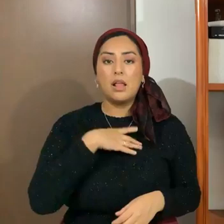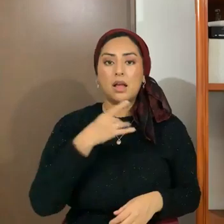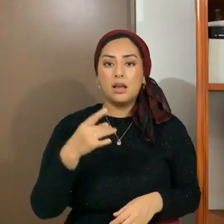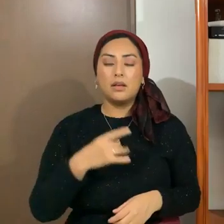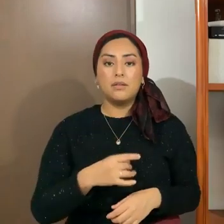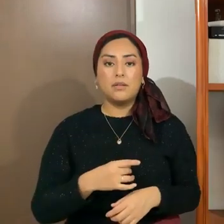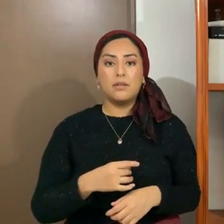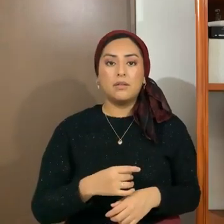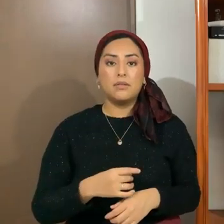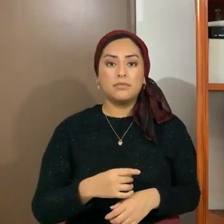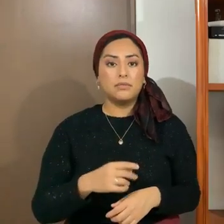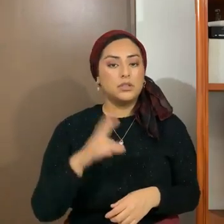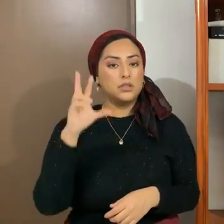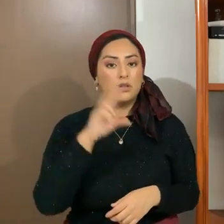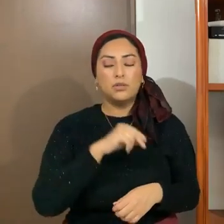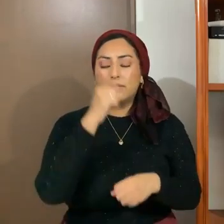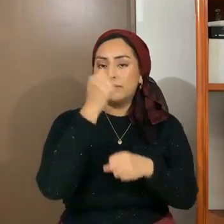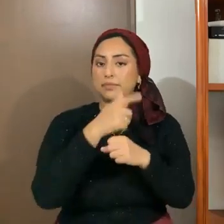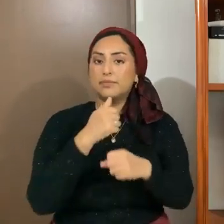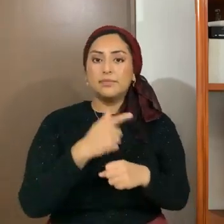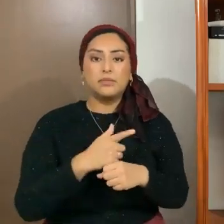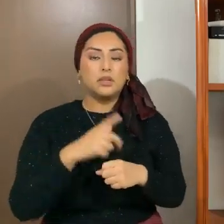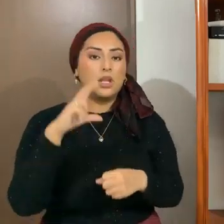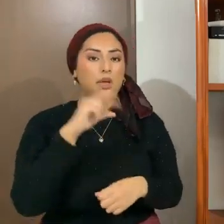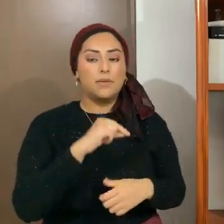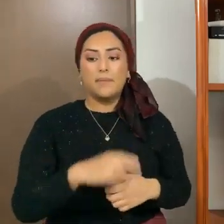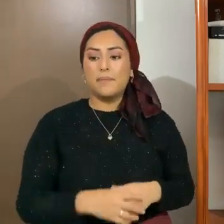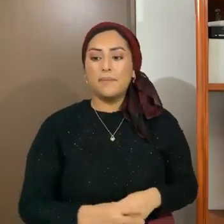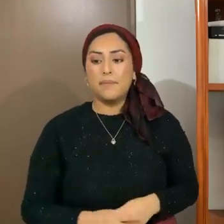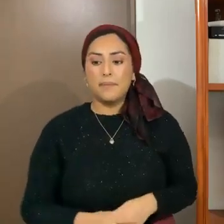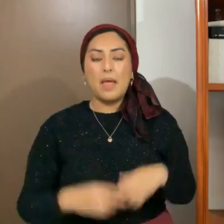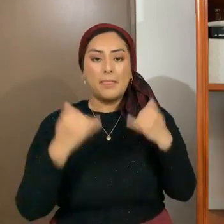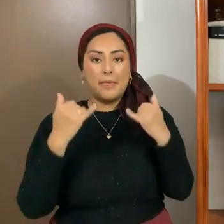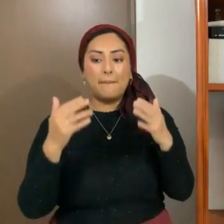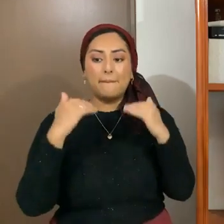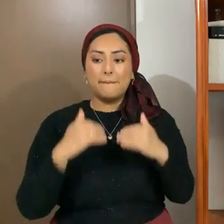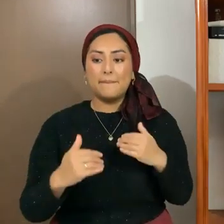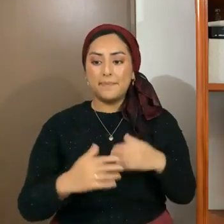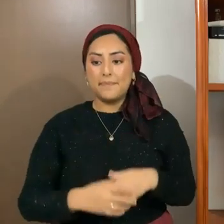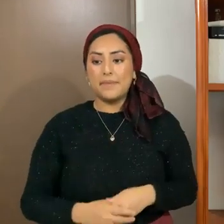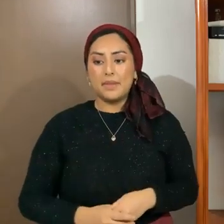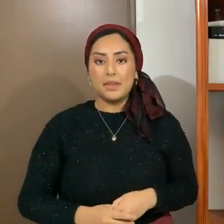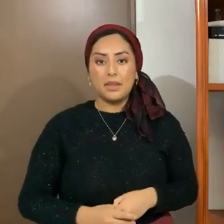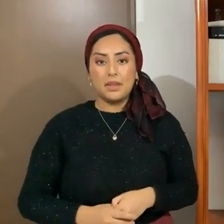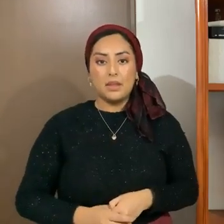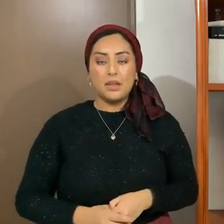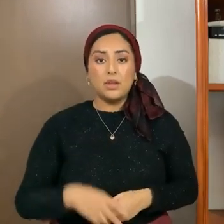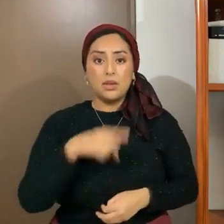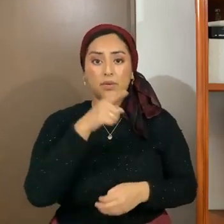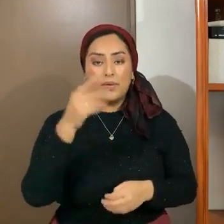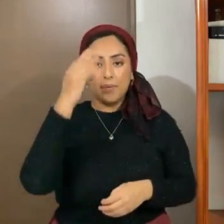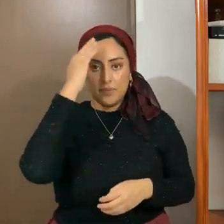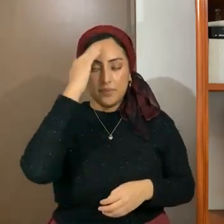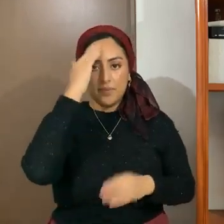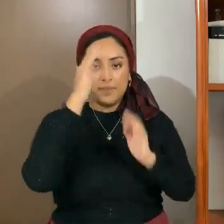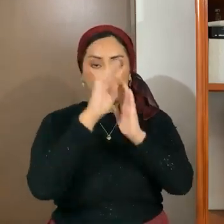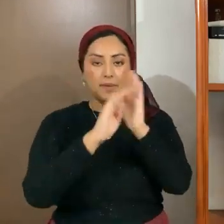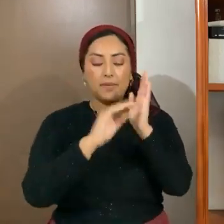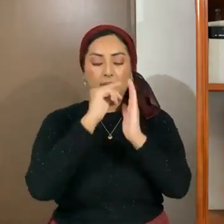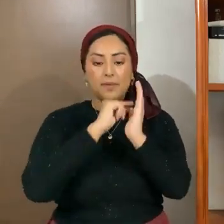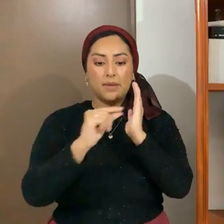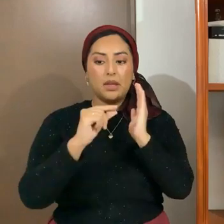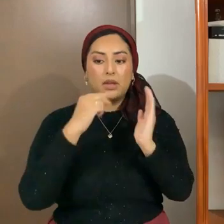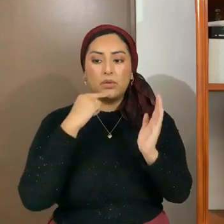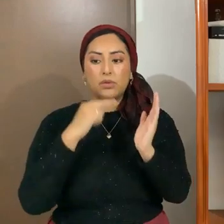Yahweh? No, amados Sahim, no, amados Sahim. Ahora, ustedes ya conocen la cita, anótenla